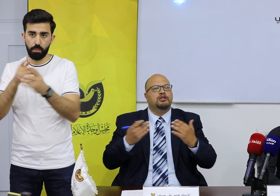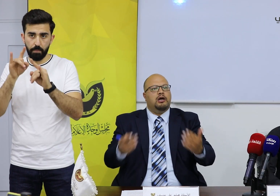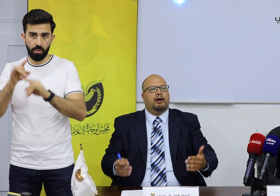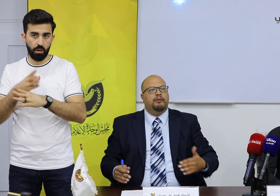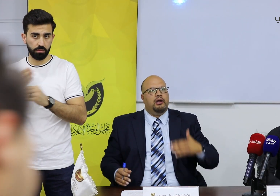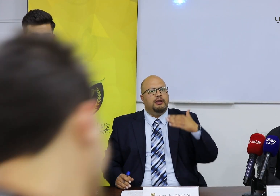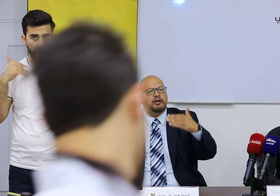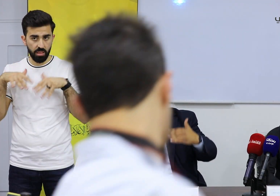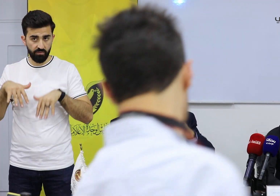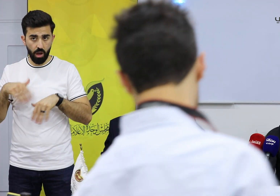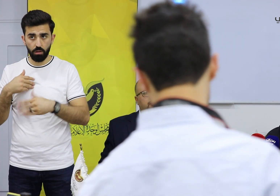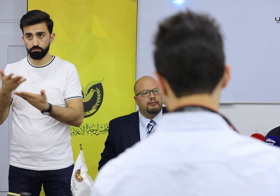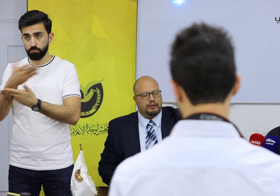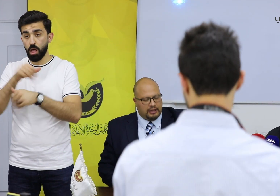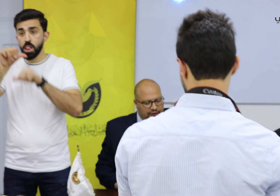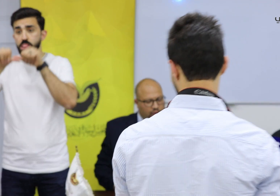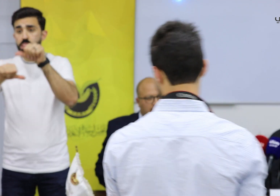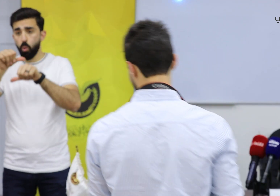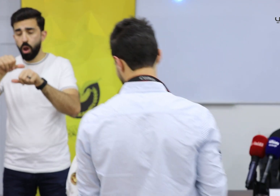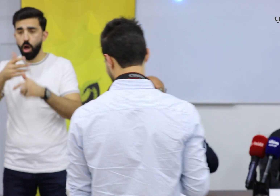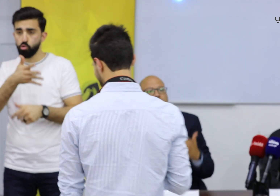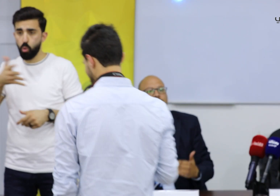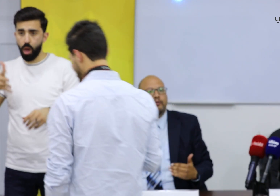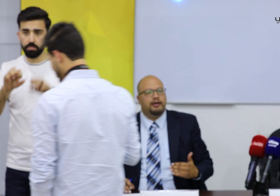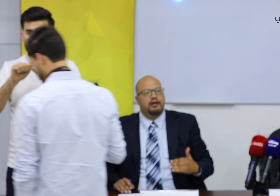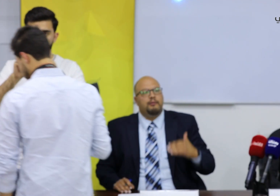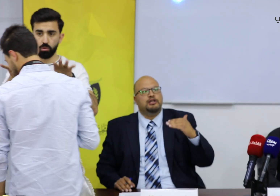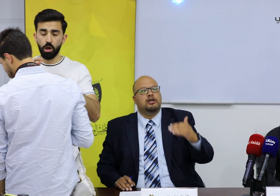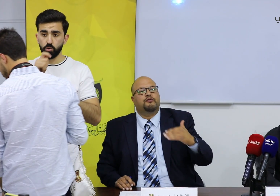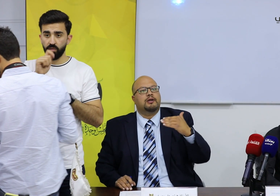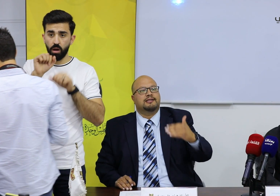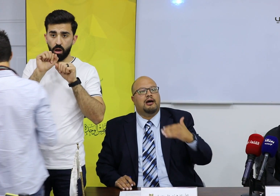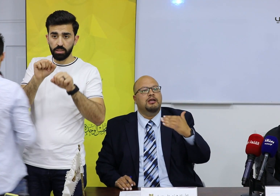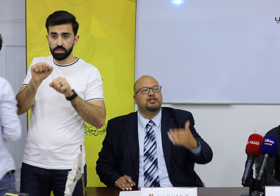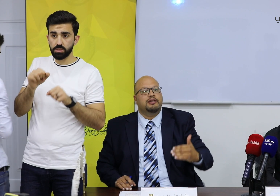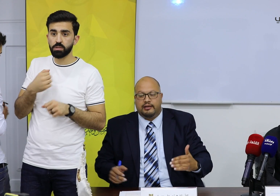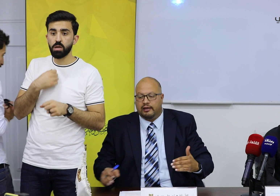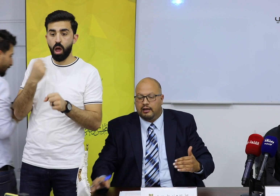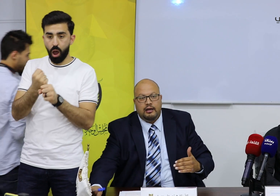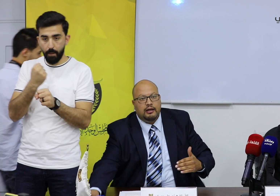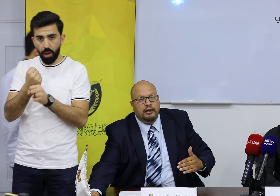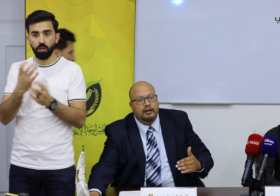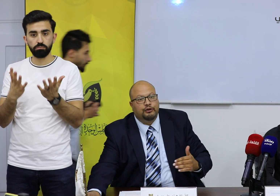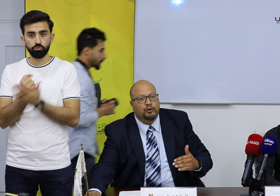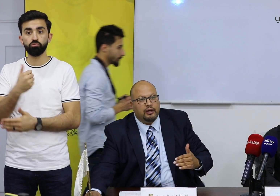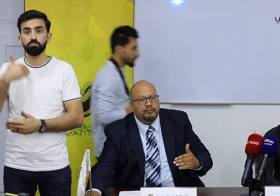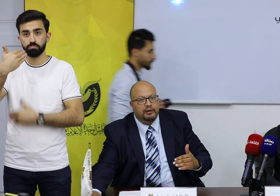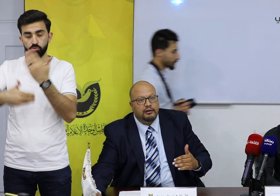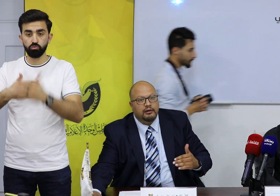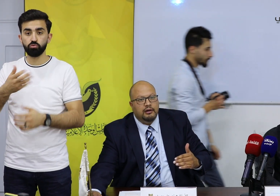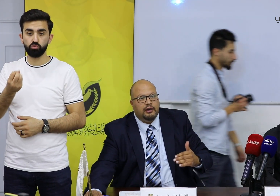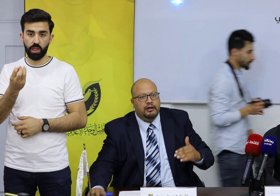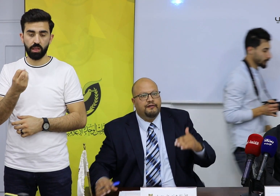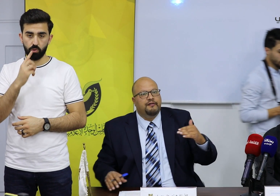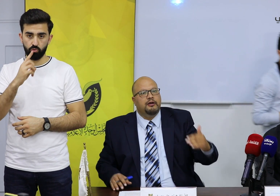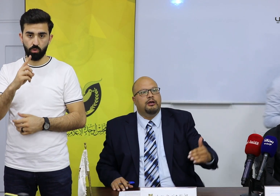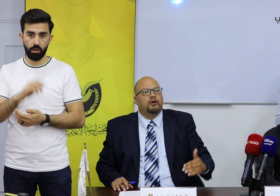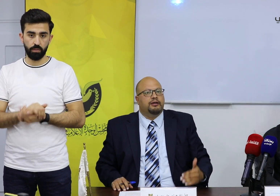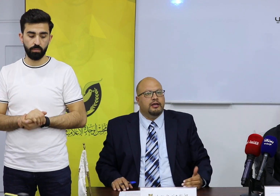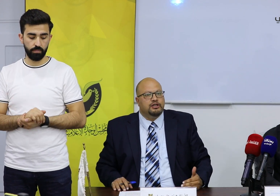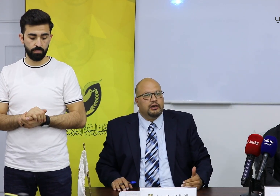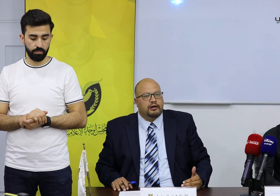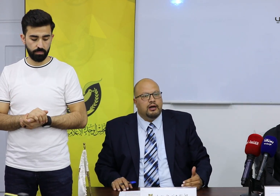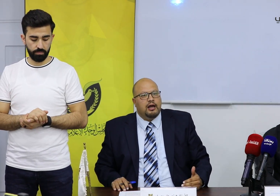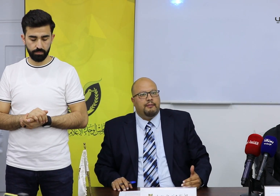احنا والجامعة بنعمل دورات للطلاب على الصحافة والإعلام، إيجاد فرص عمل جديدة للطلاب. عرفت في